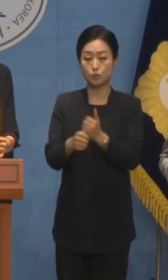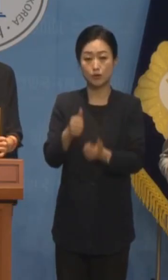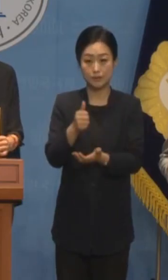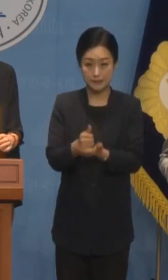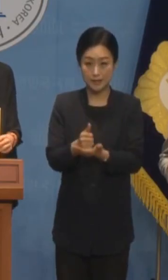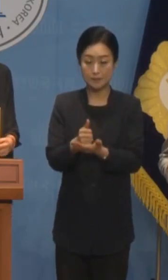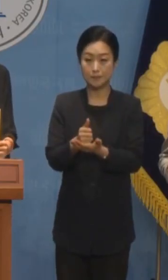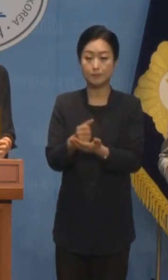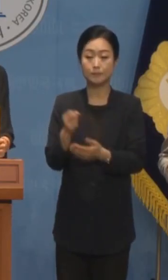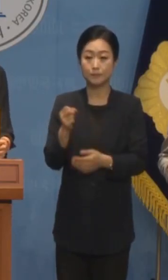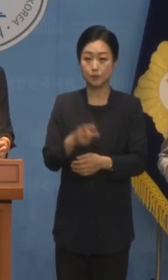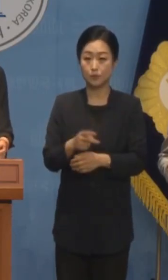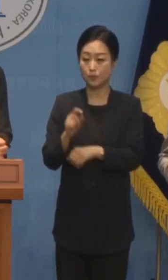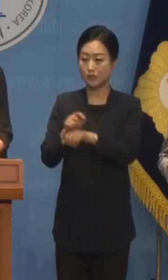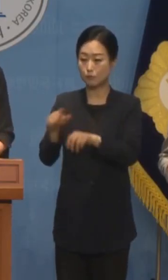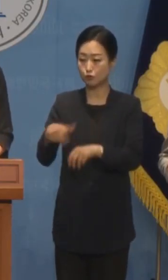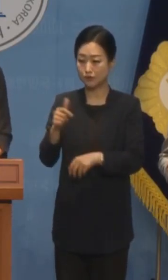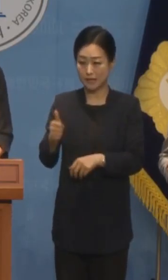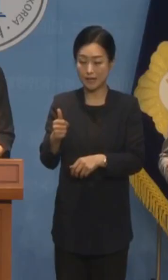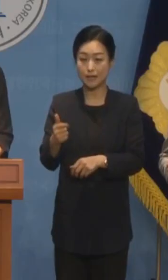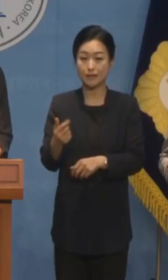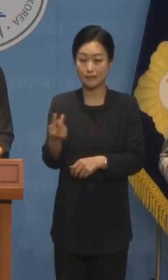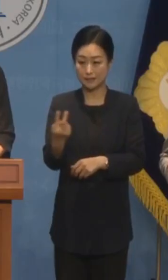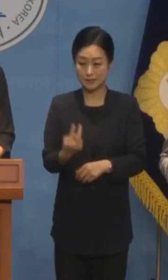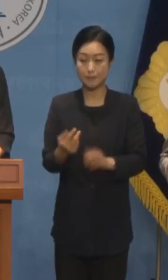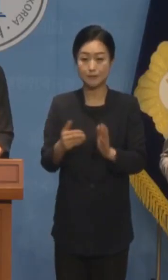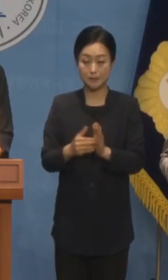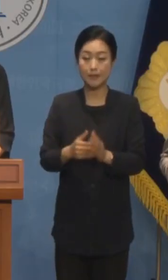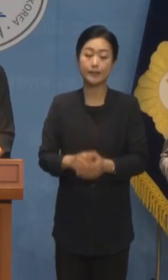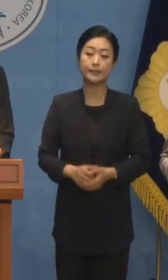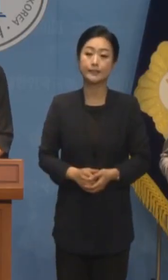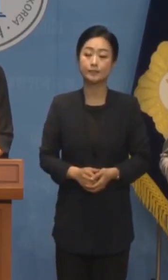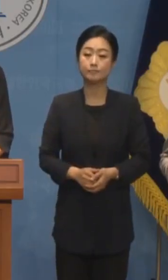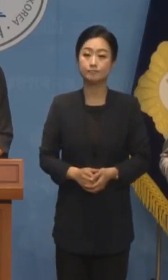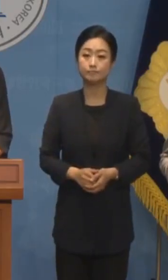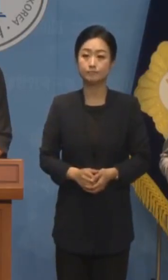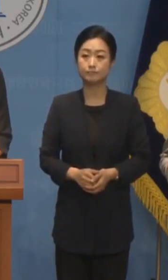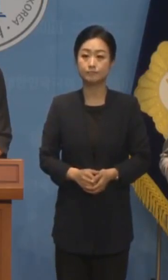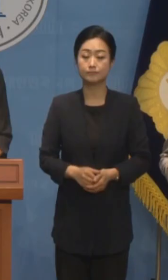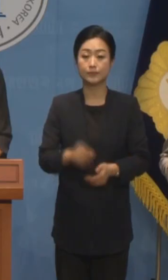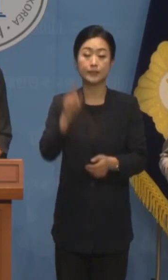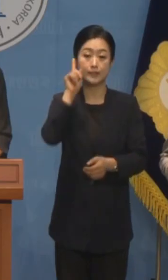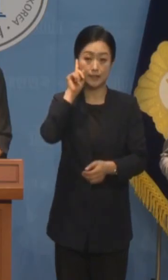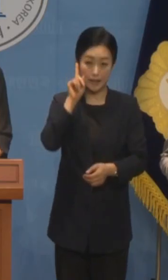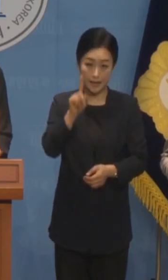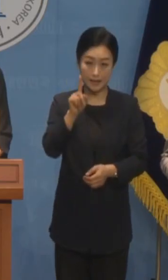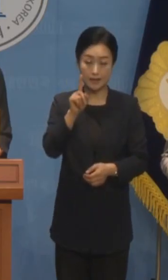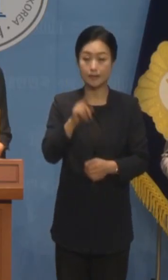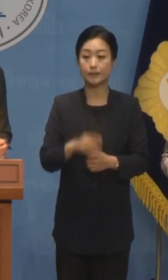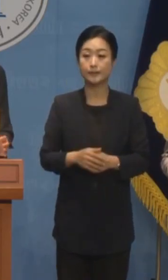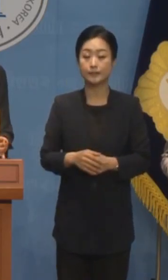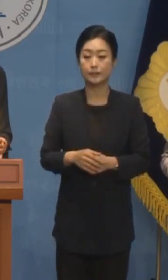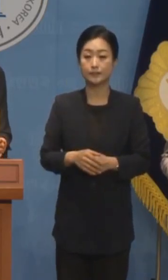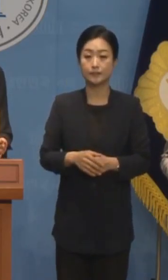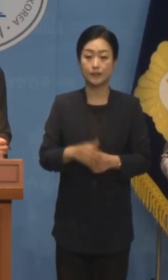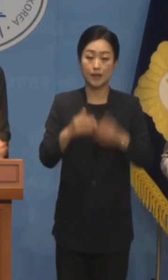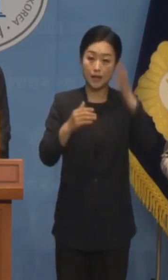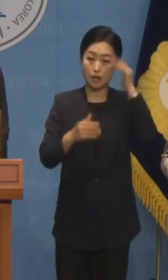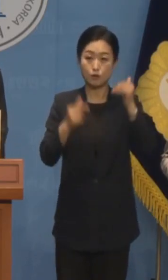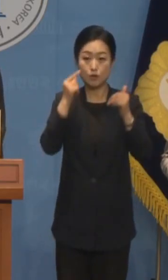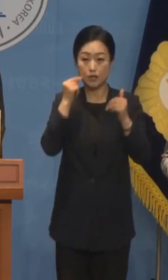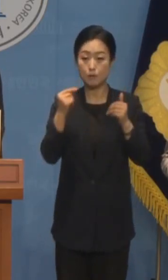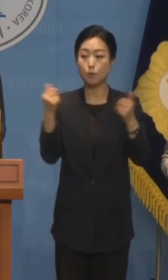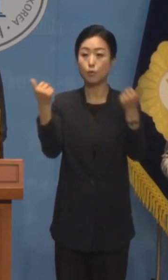한일역사정의평화행동의 정은주 사무국장님 같이 참여하고 계십니다. 이제 내일이면 12번째 한일